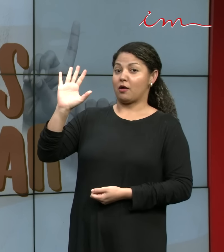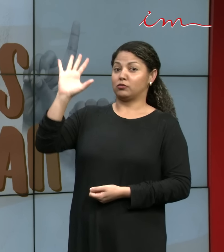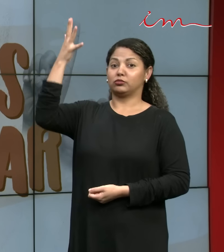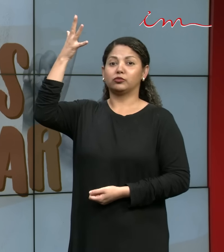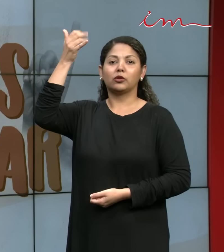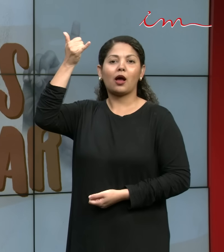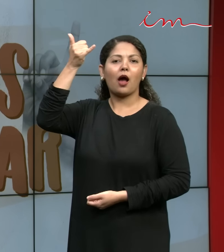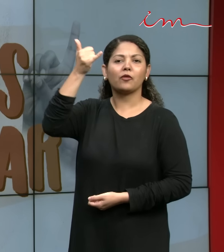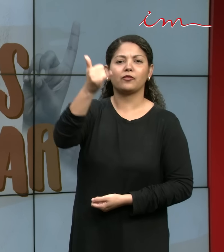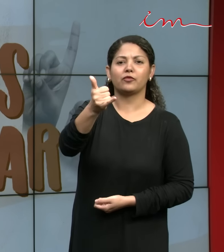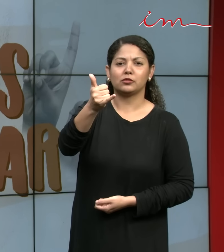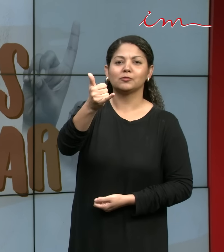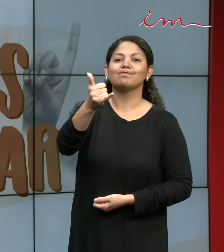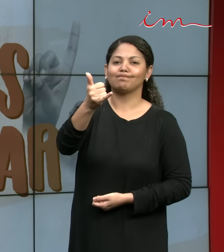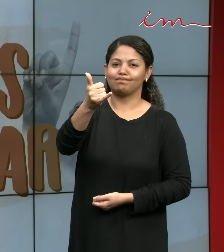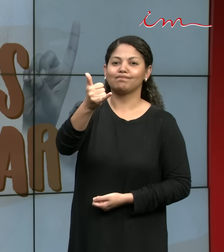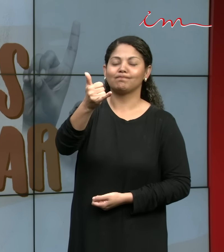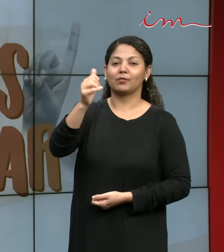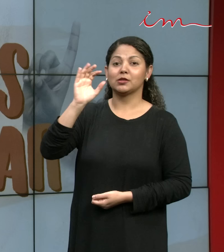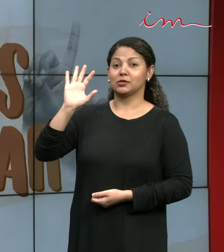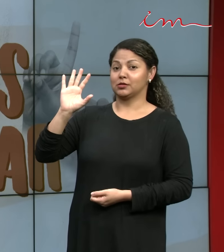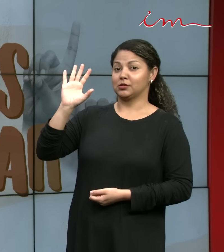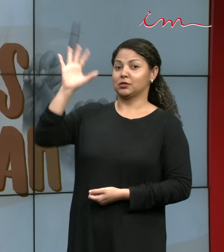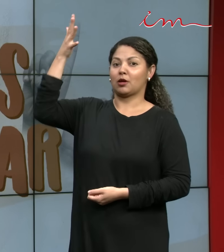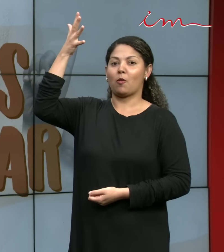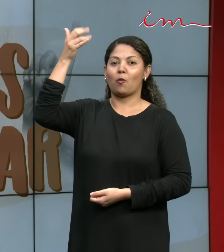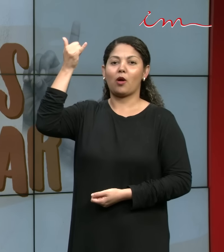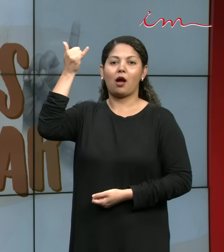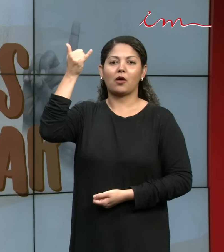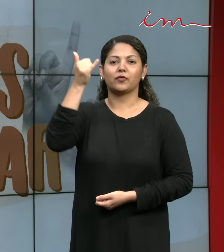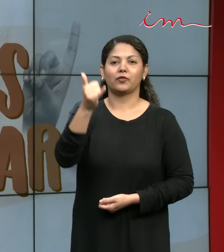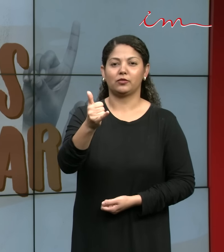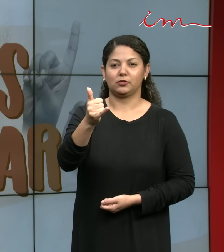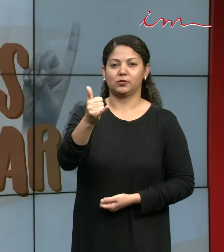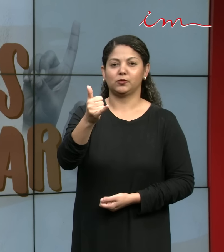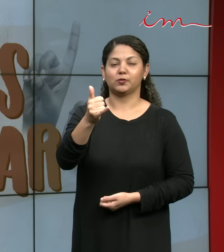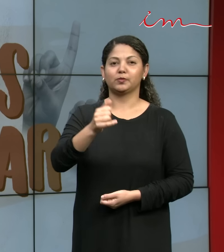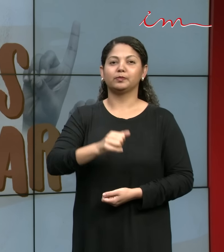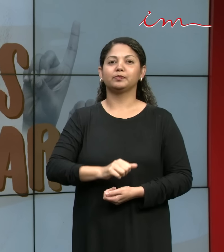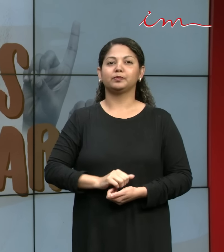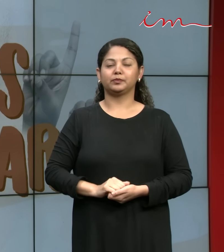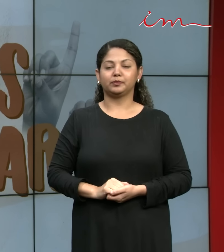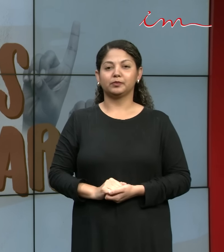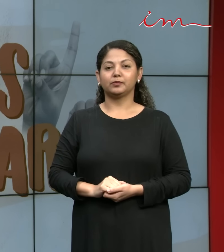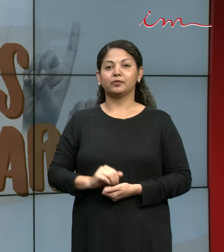Avisos. Ó, são a junção de dois, ó. Sinais e aviso.